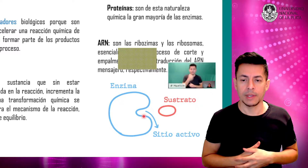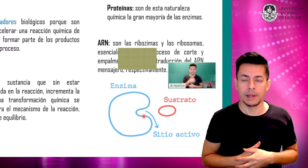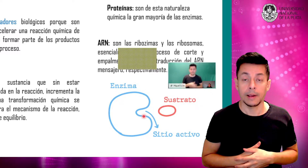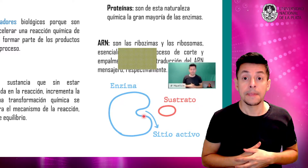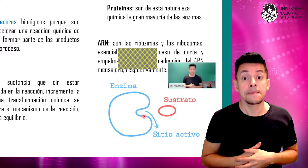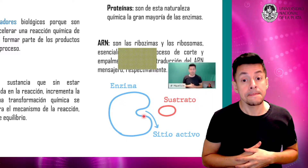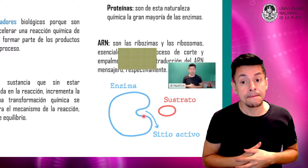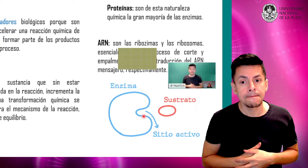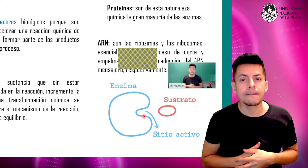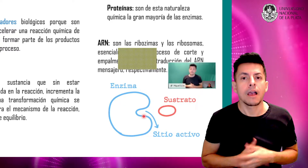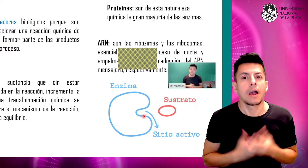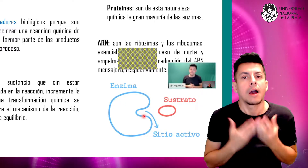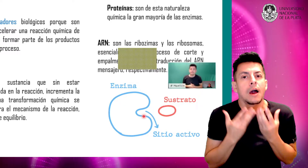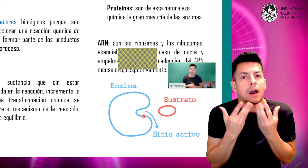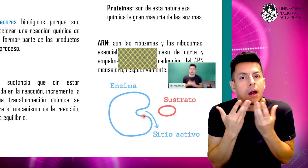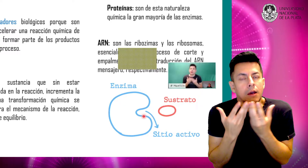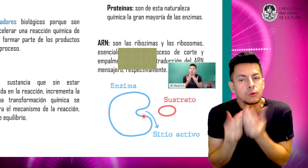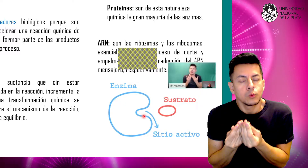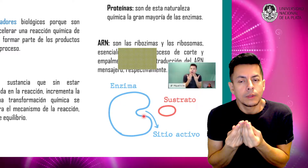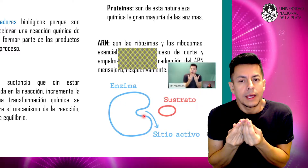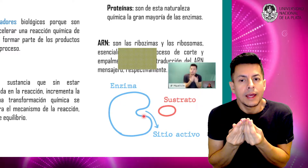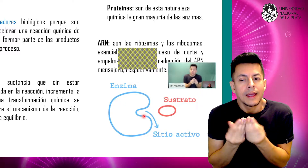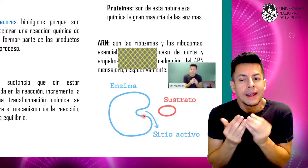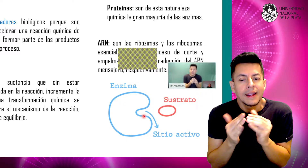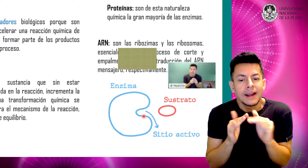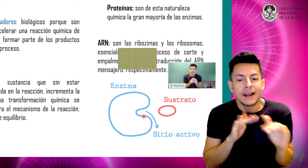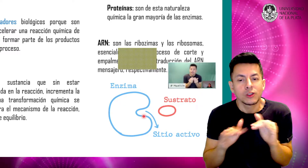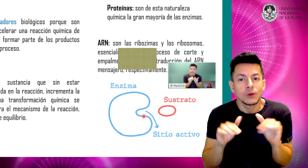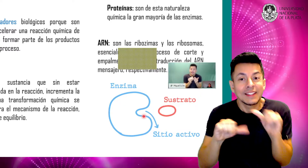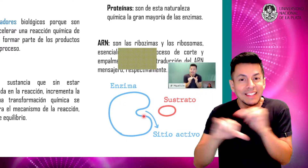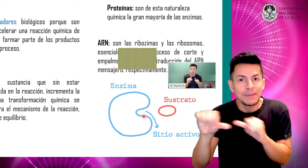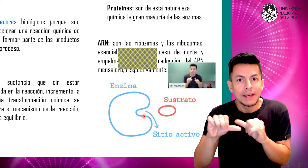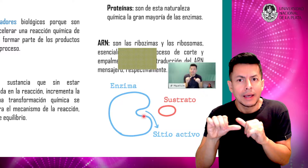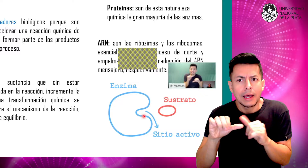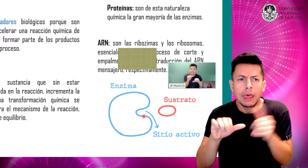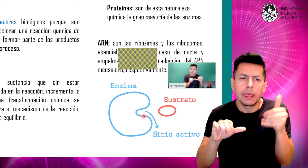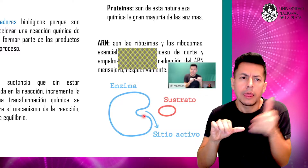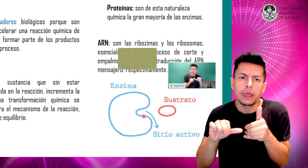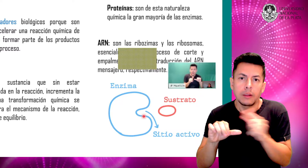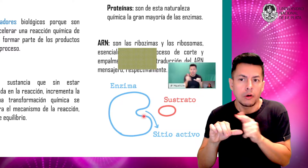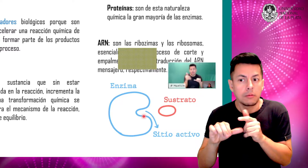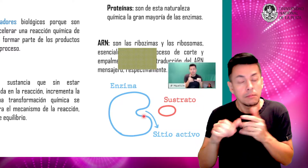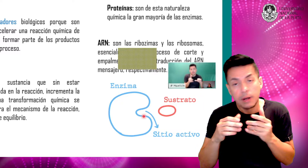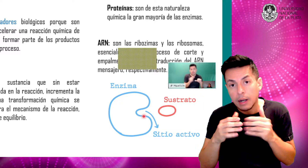ayudando de esta manera a que la reacción química ocurra a mayor velocidad.